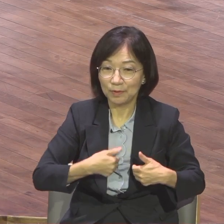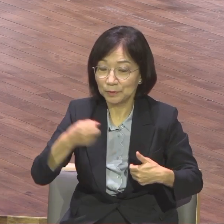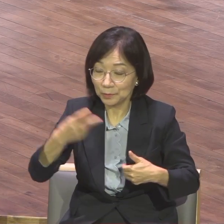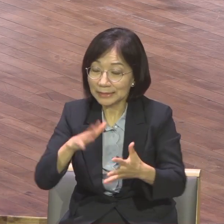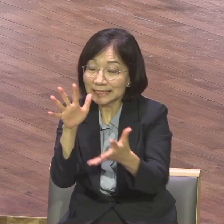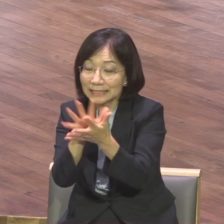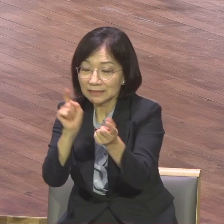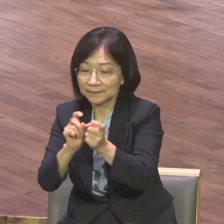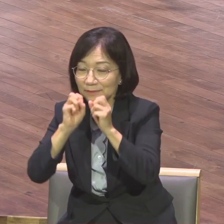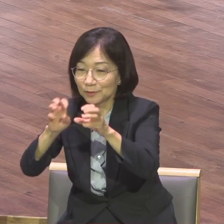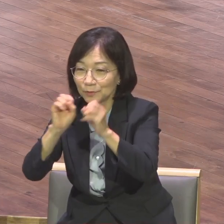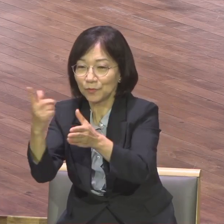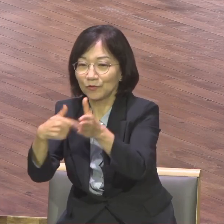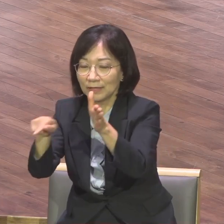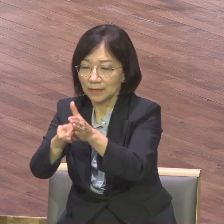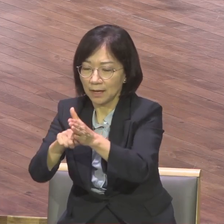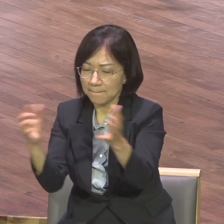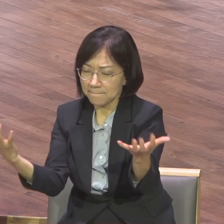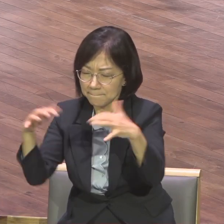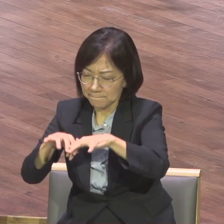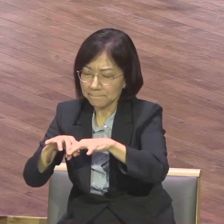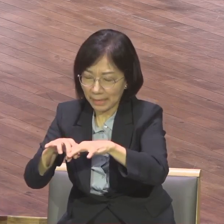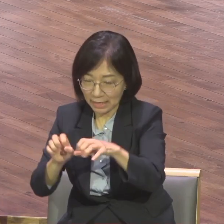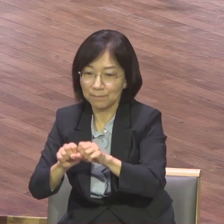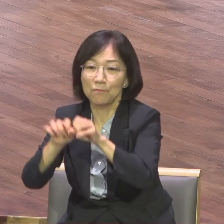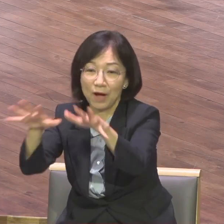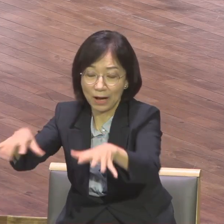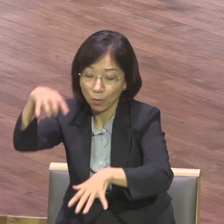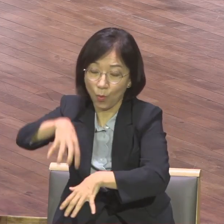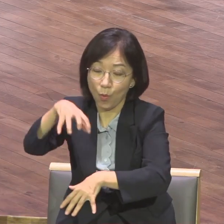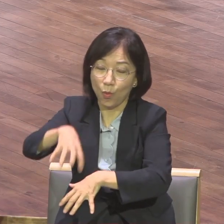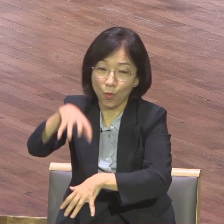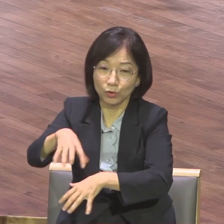진행된 플랫폼을 그렇게 제대로 갖춰야 된다.